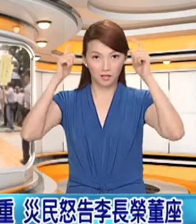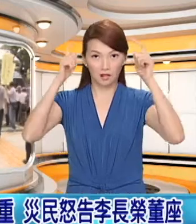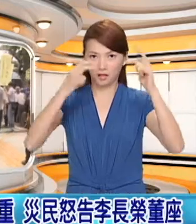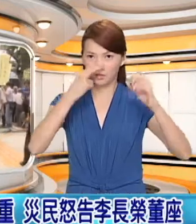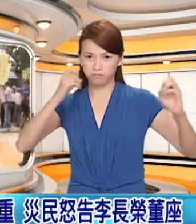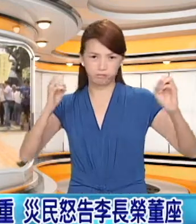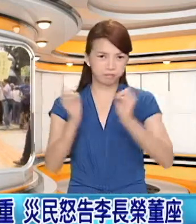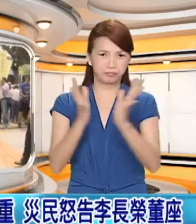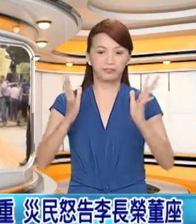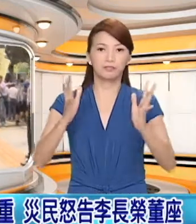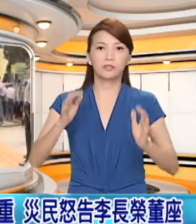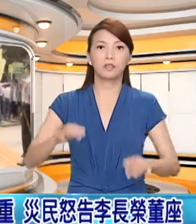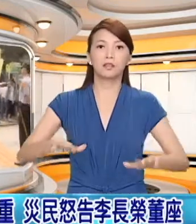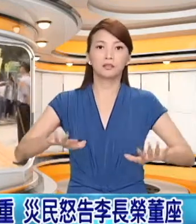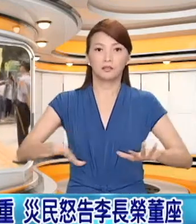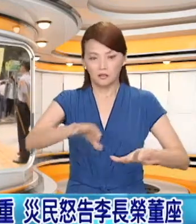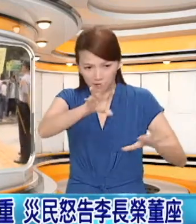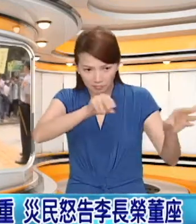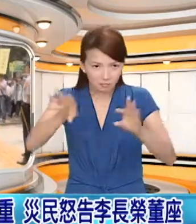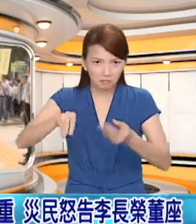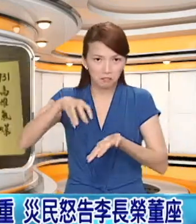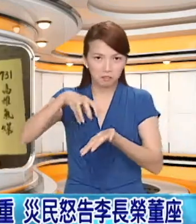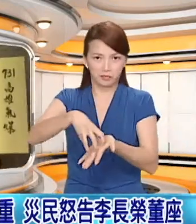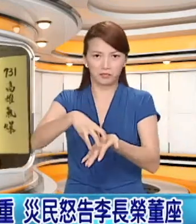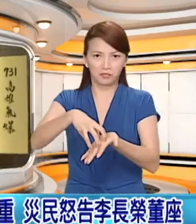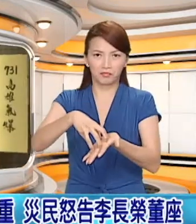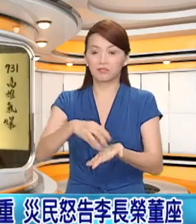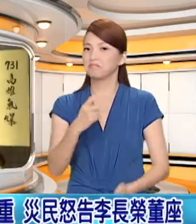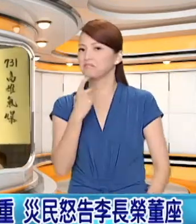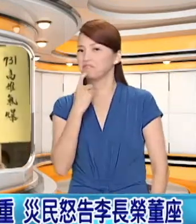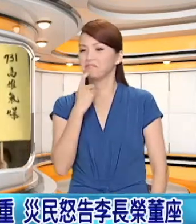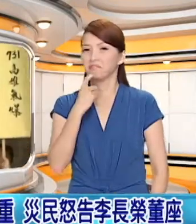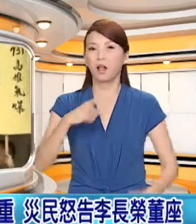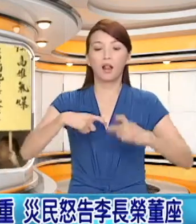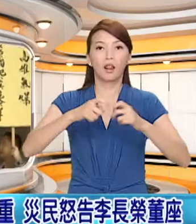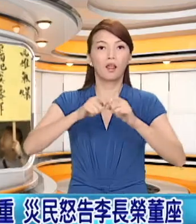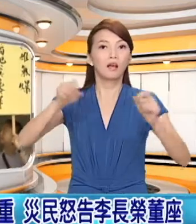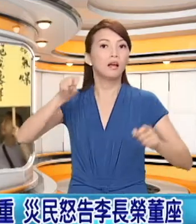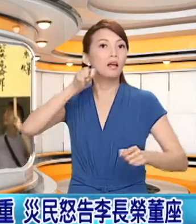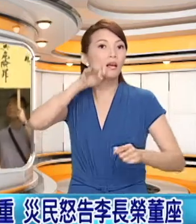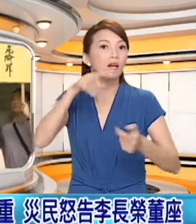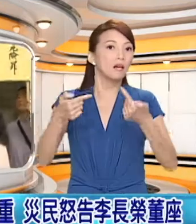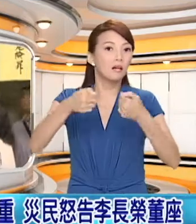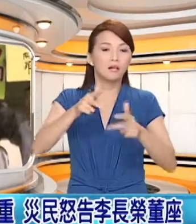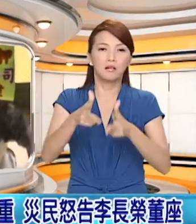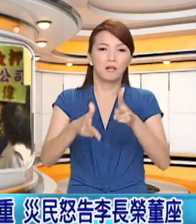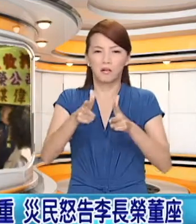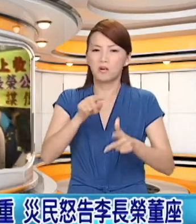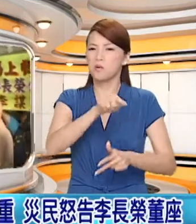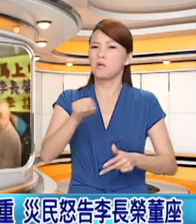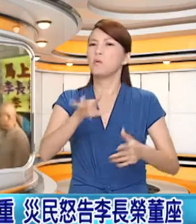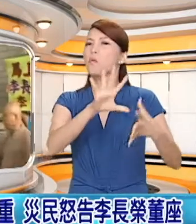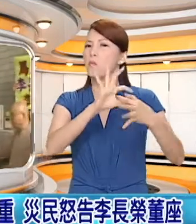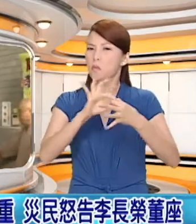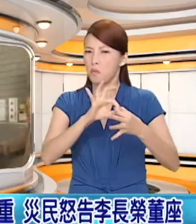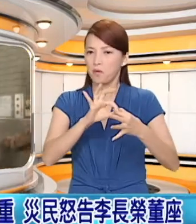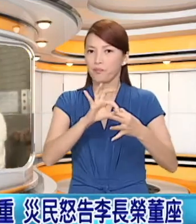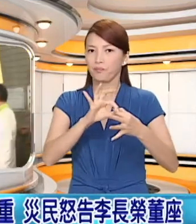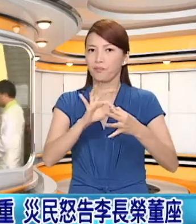现在来自各方面的证据都显示气爆跟李长荣化工有关，有多位的